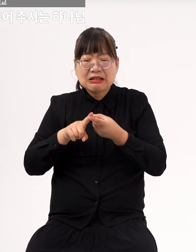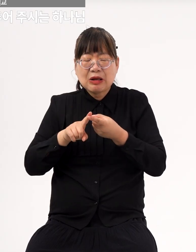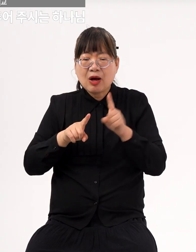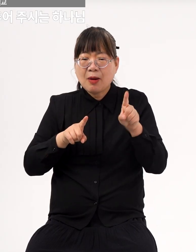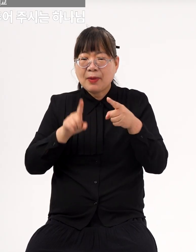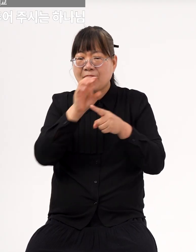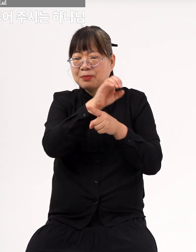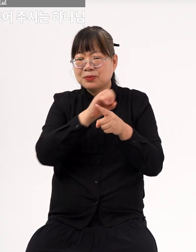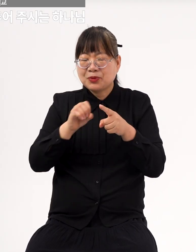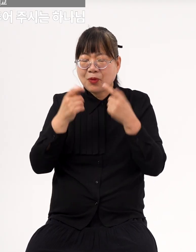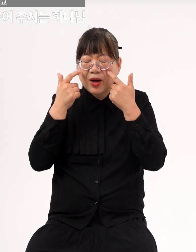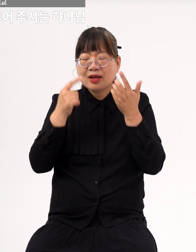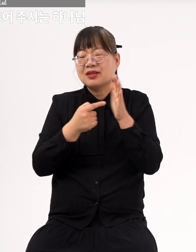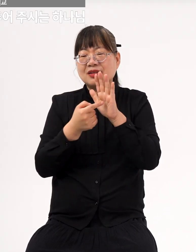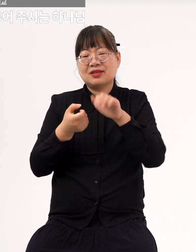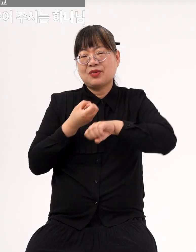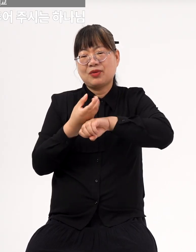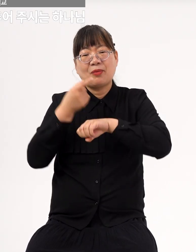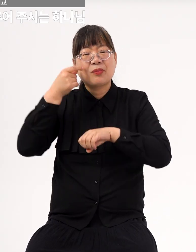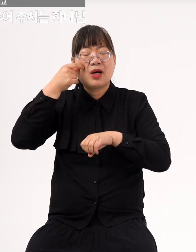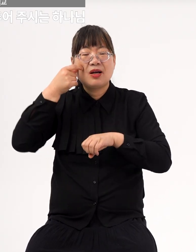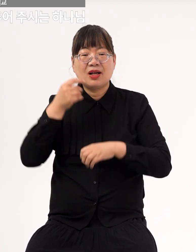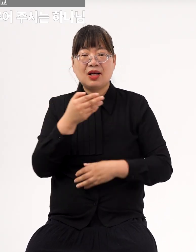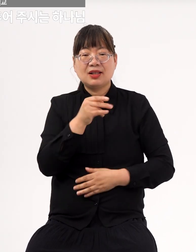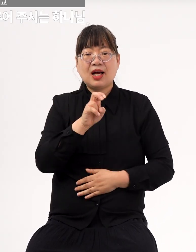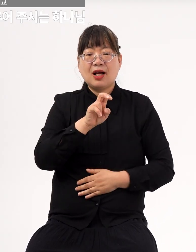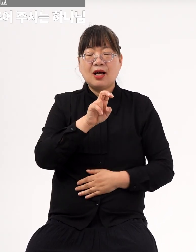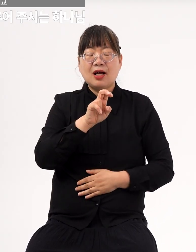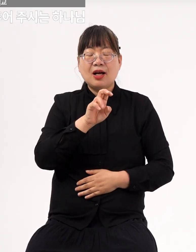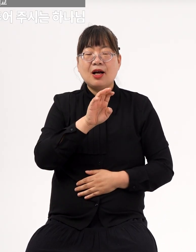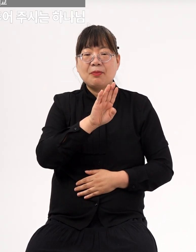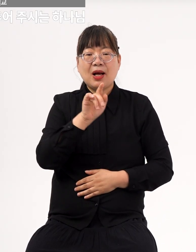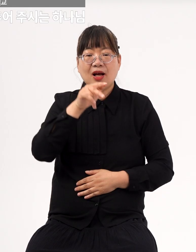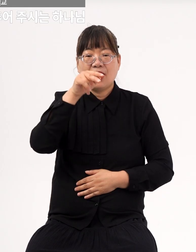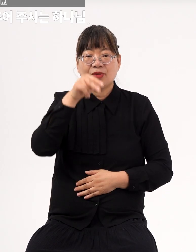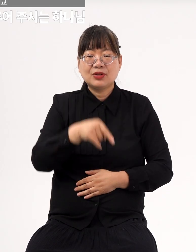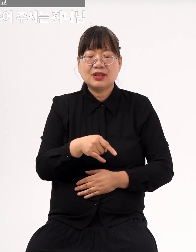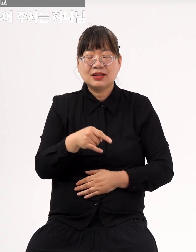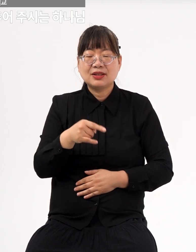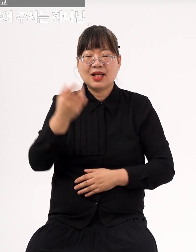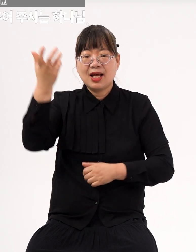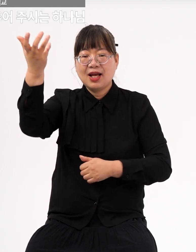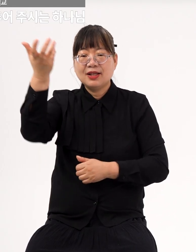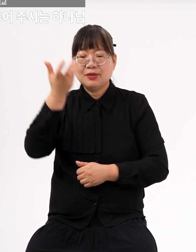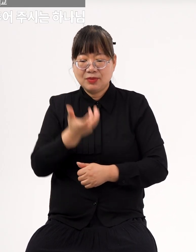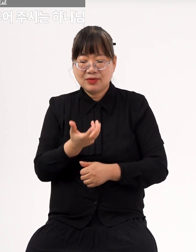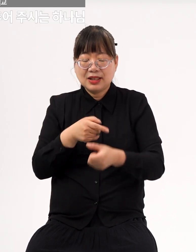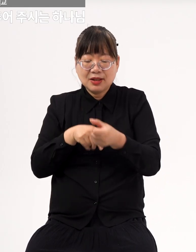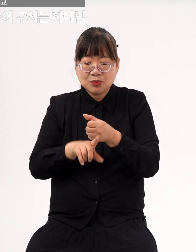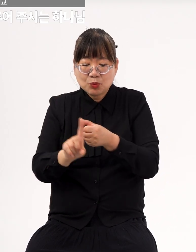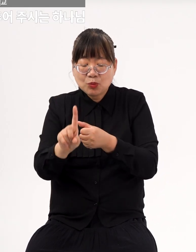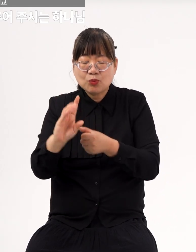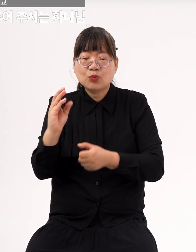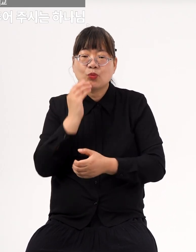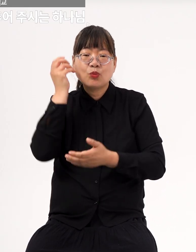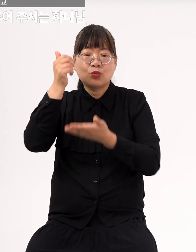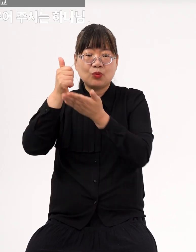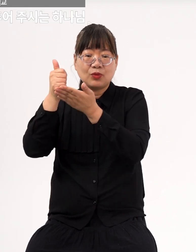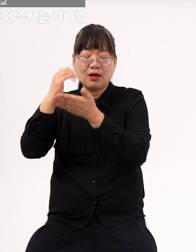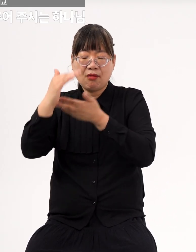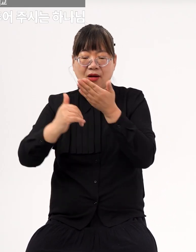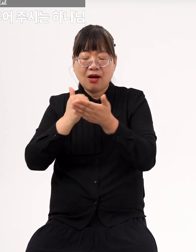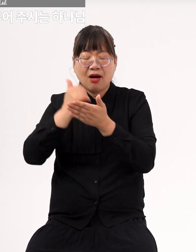100% 살려내질 못했어요. 여기 라바시라는 임했다라는 말은 성령께서